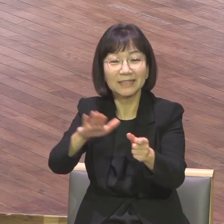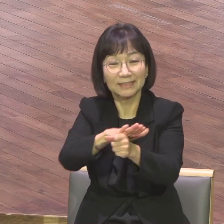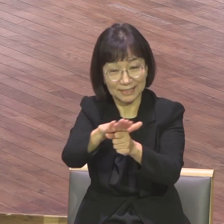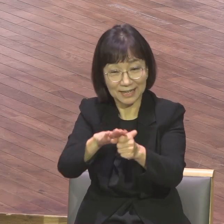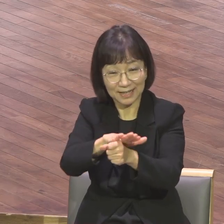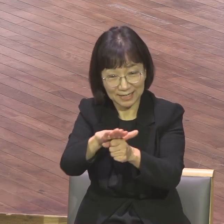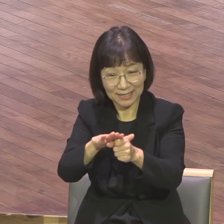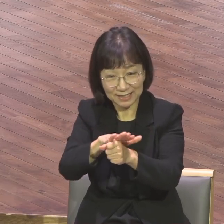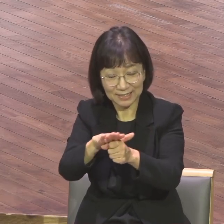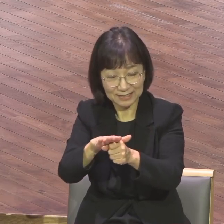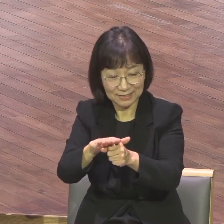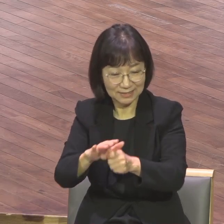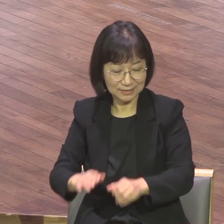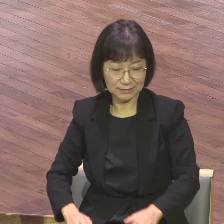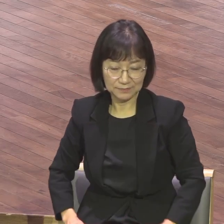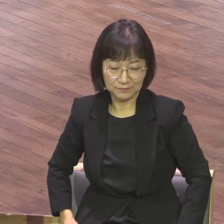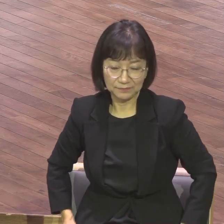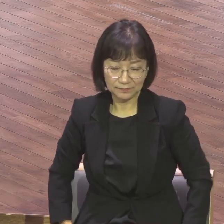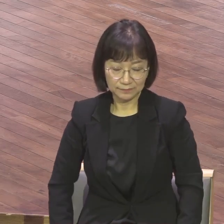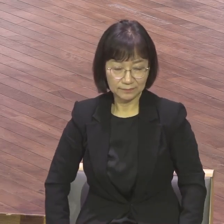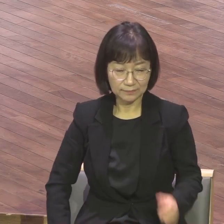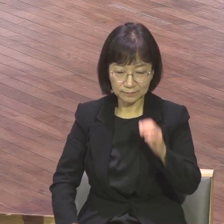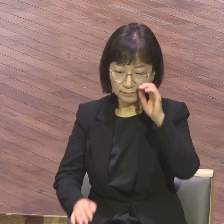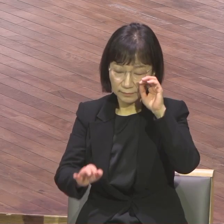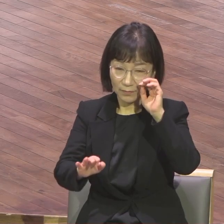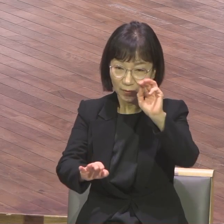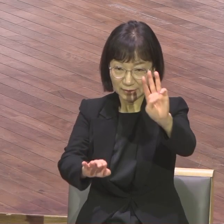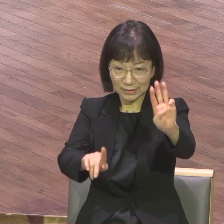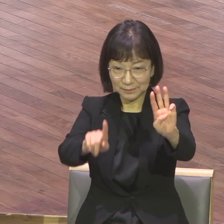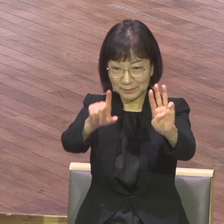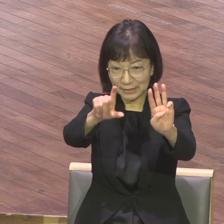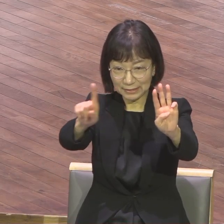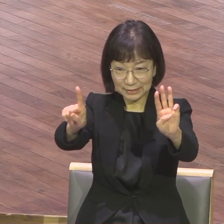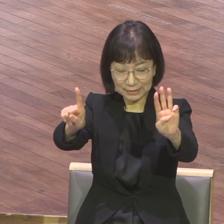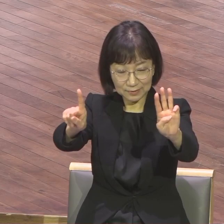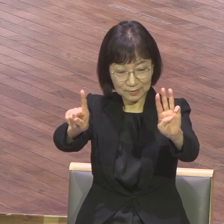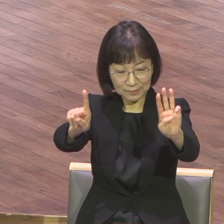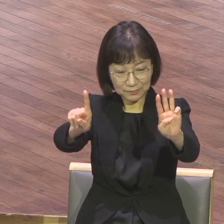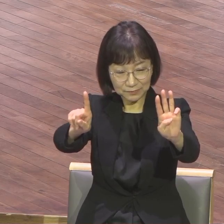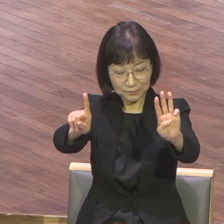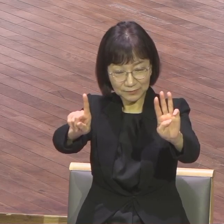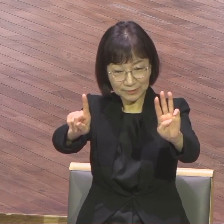1절의 말씀은요, 어찌 보기에는 그냥 단순한 말씀처럼 보이지요.